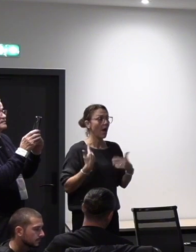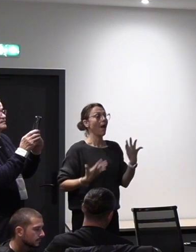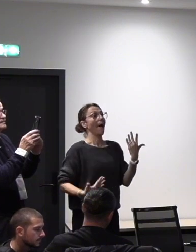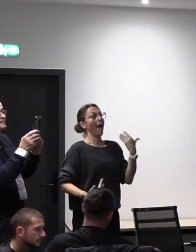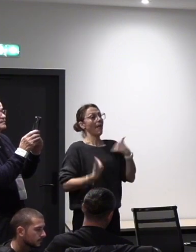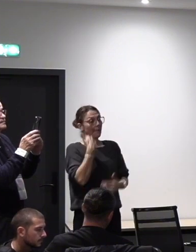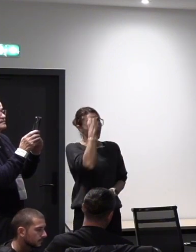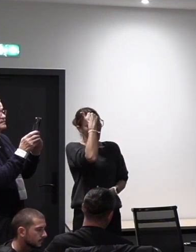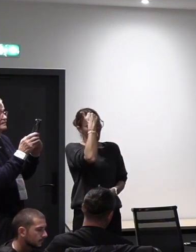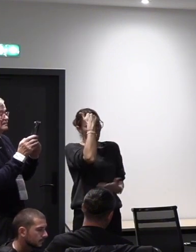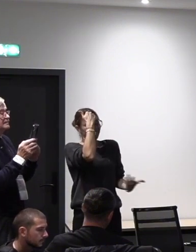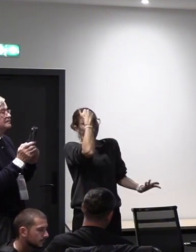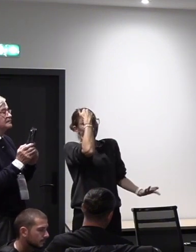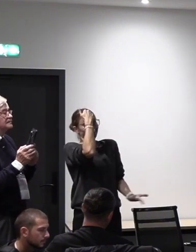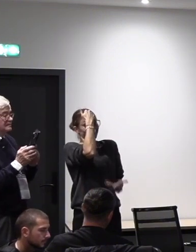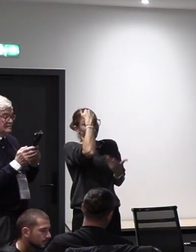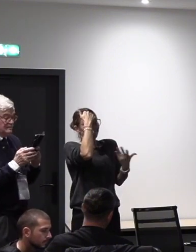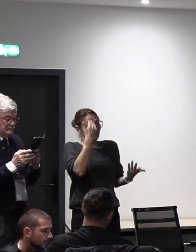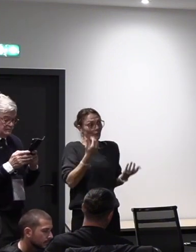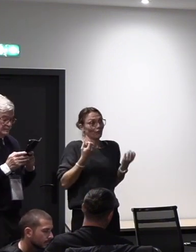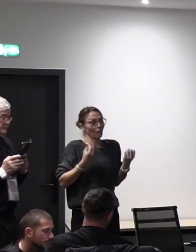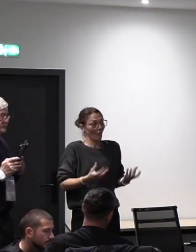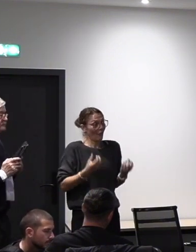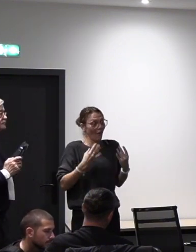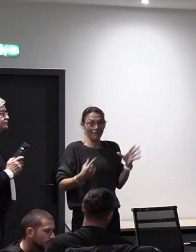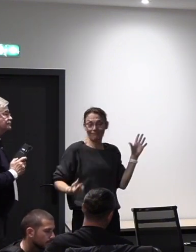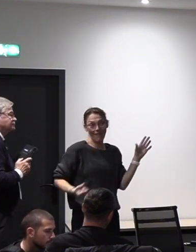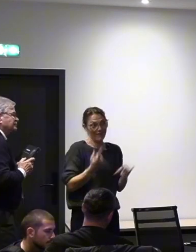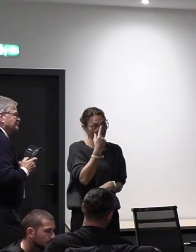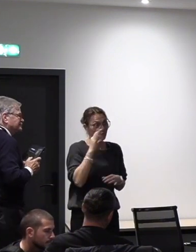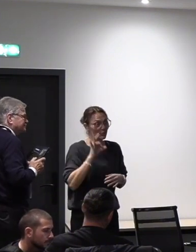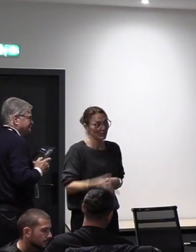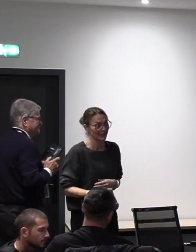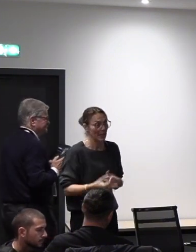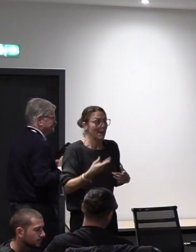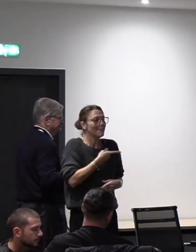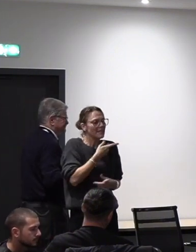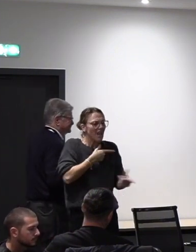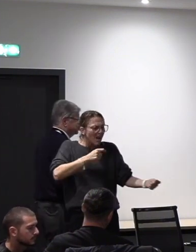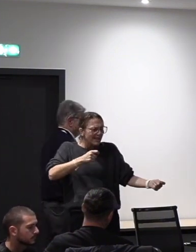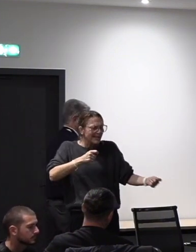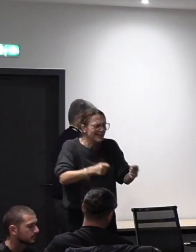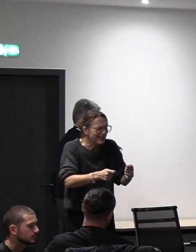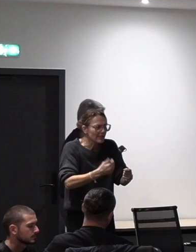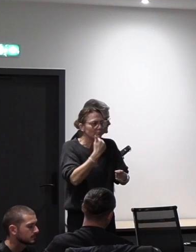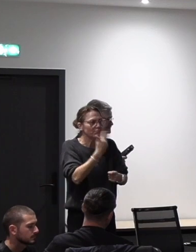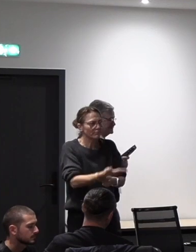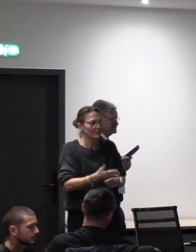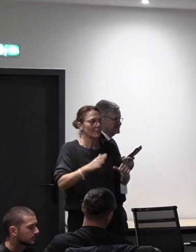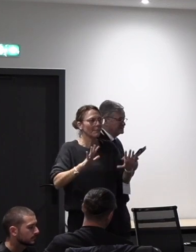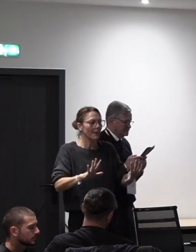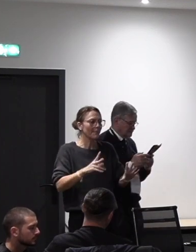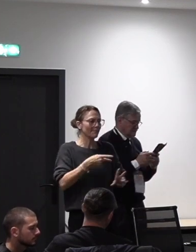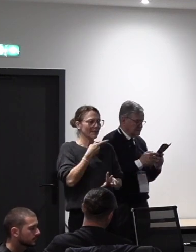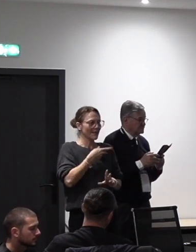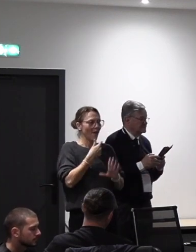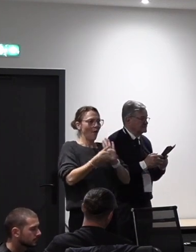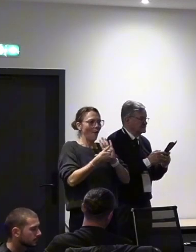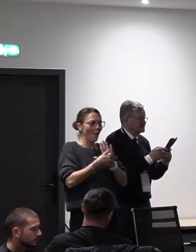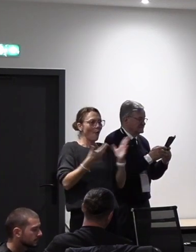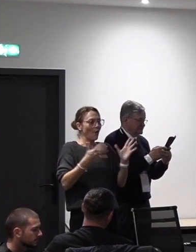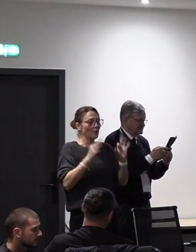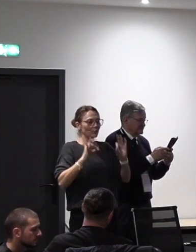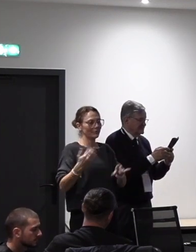handicapés mentaux souvent toujours handicapés mentaux. La médecine ne transforme pas beaucoup les gens, mais peut-être que la médecine est là pour, comme